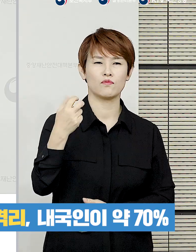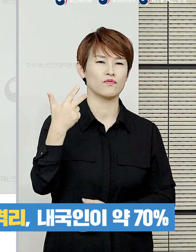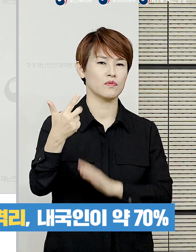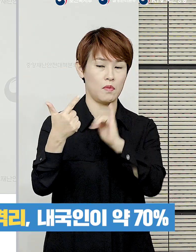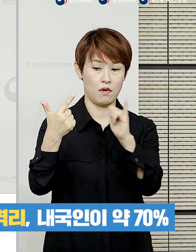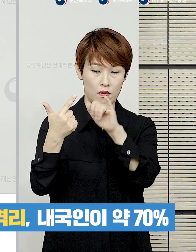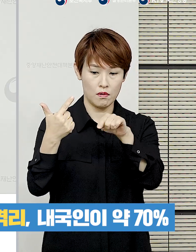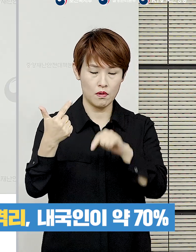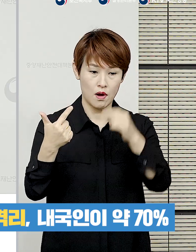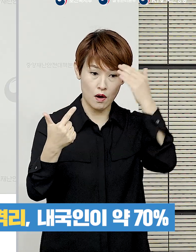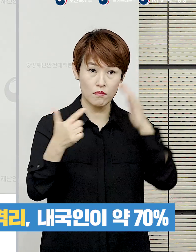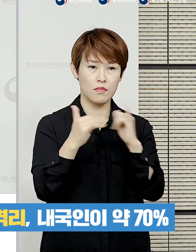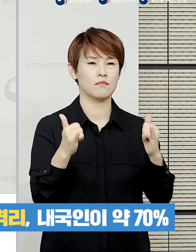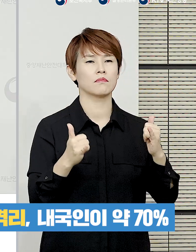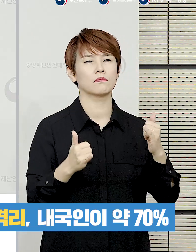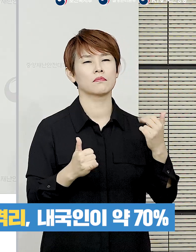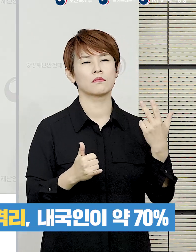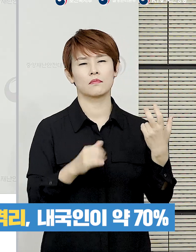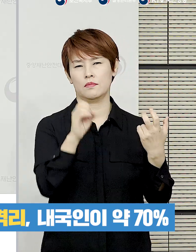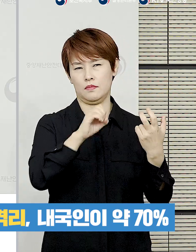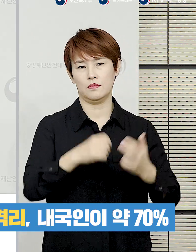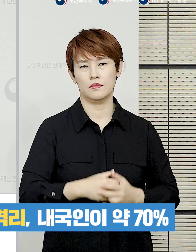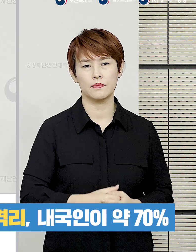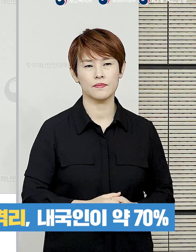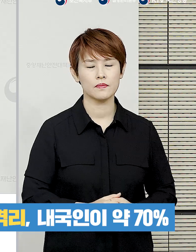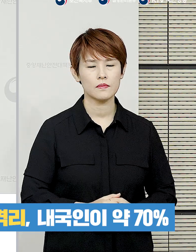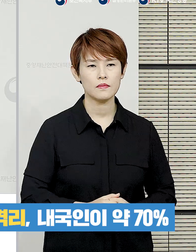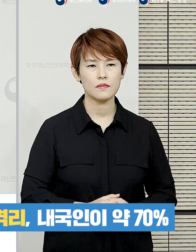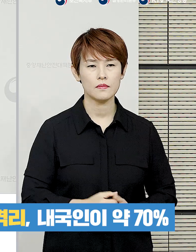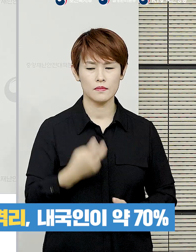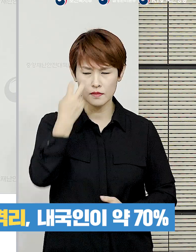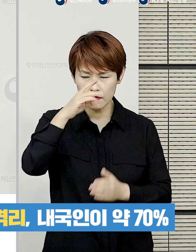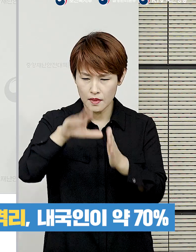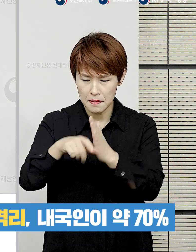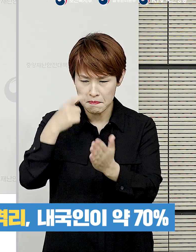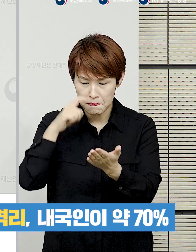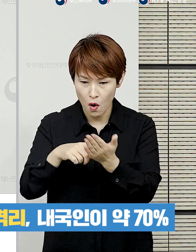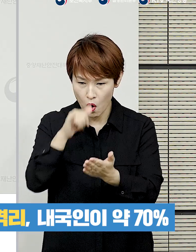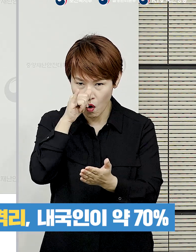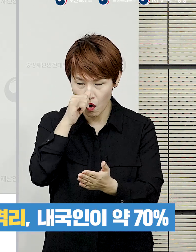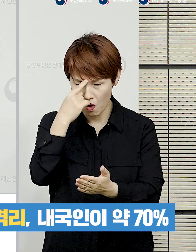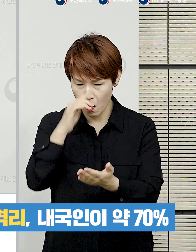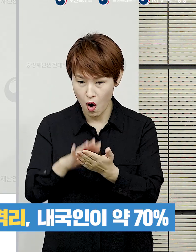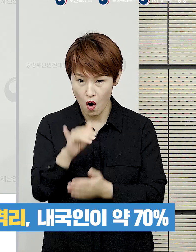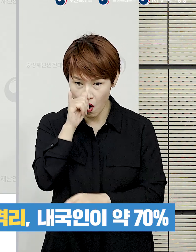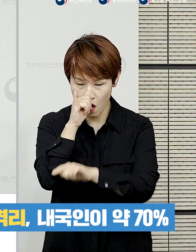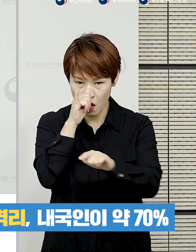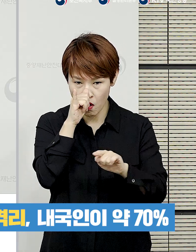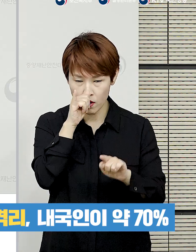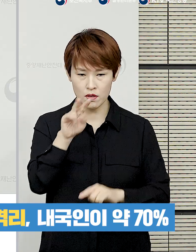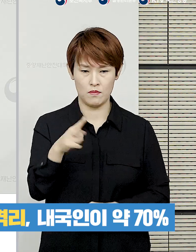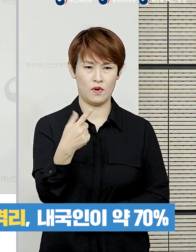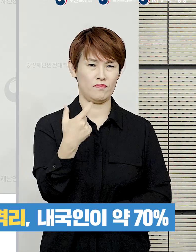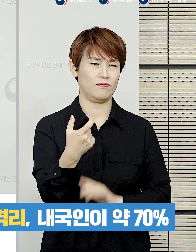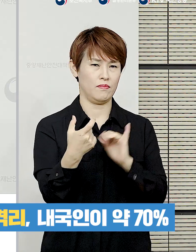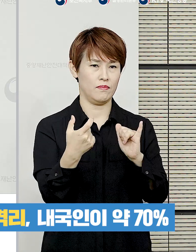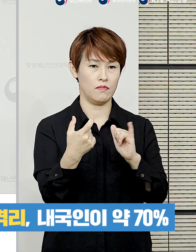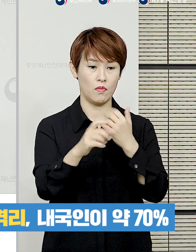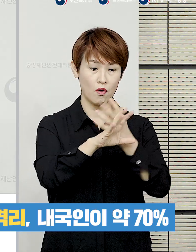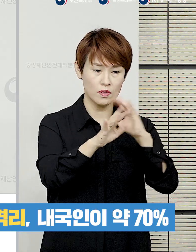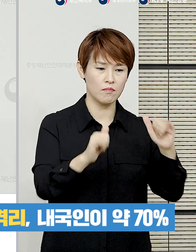5,626명이었으며 이 중 우리 국민이 약 70%를 차지하였습니다. 검역 과정에서 유증상자로 확인된 우리 국민